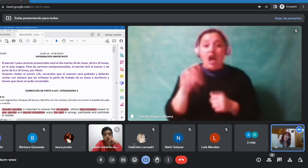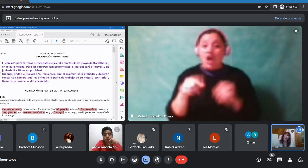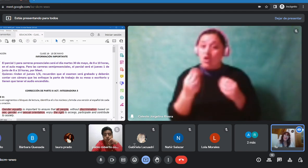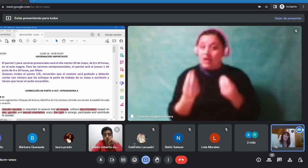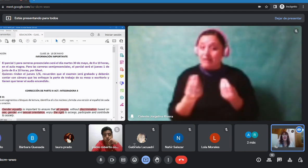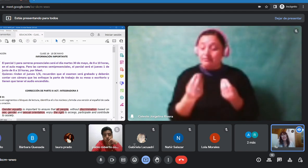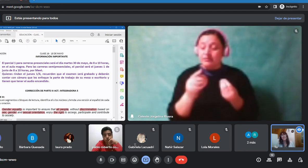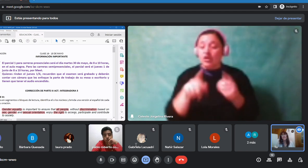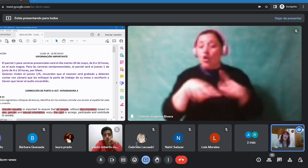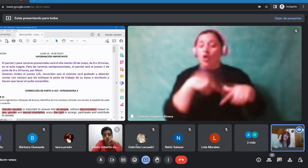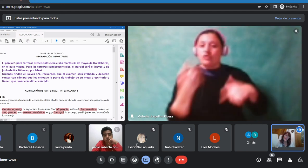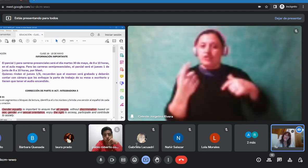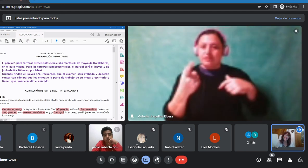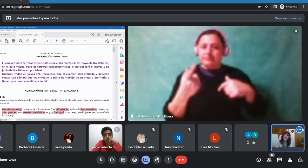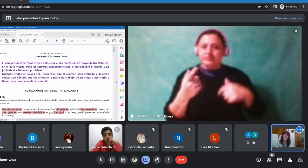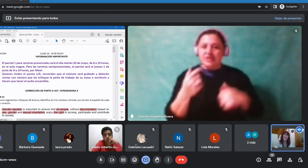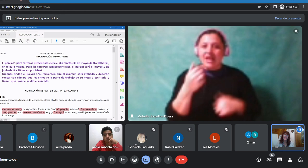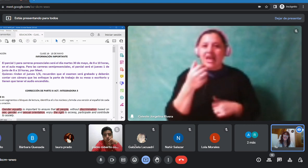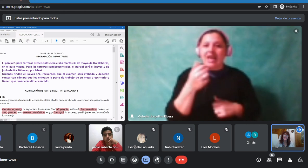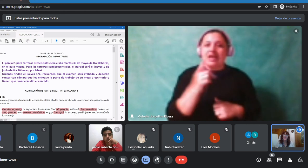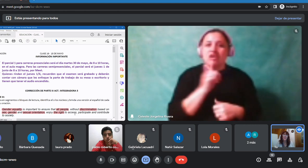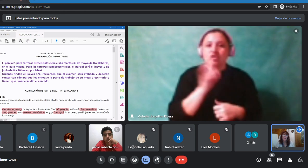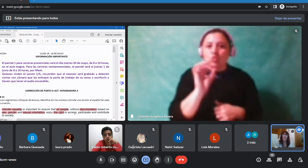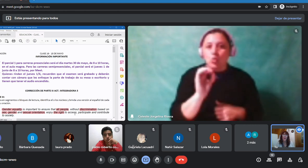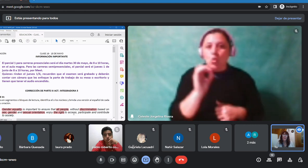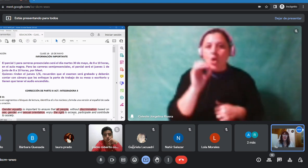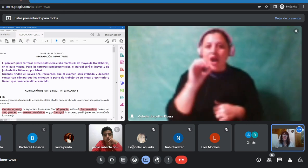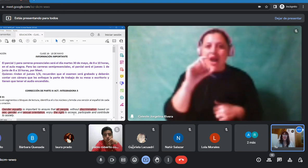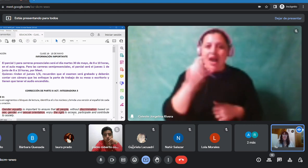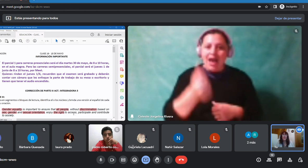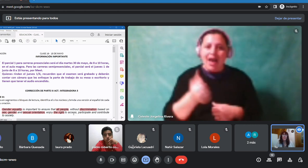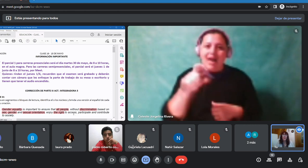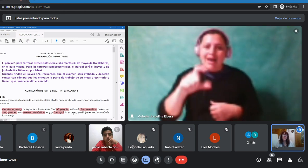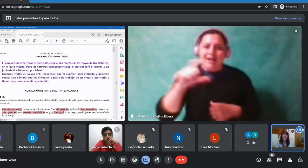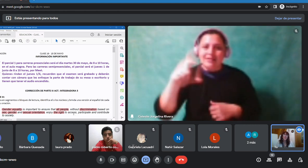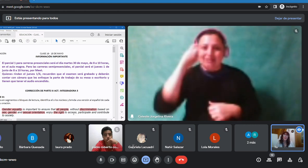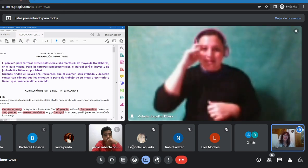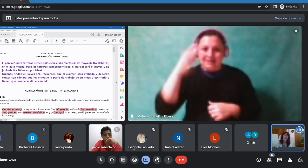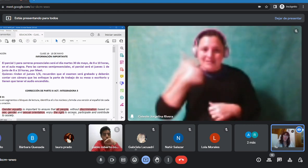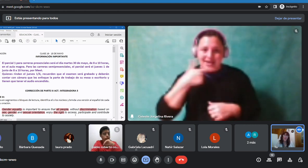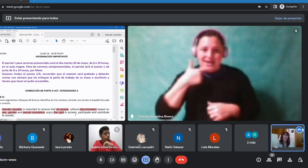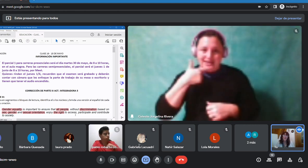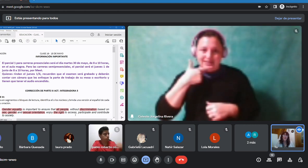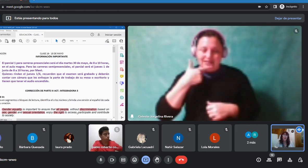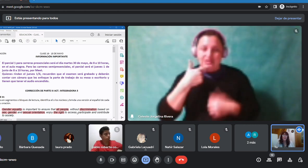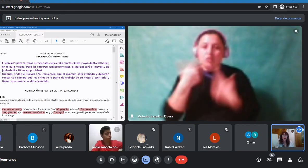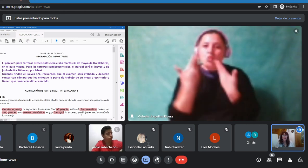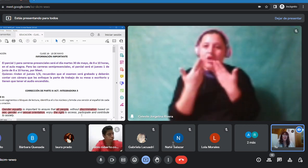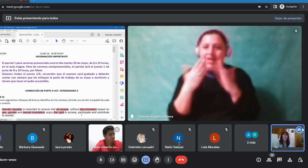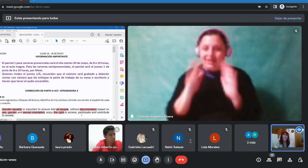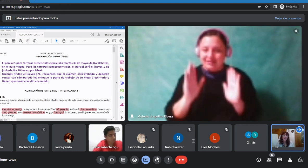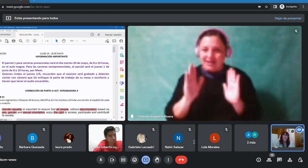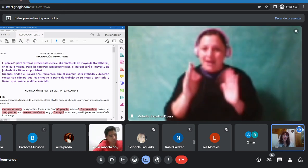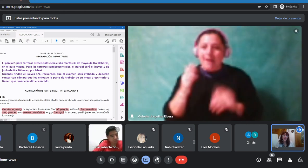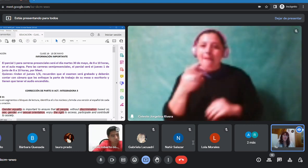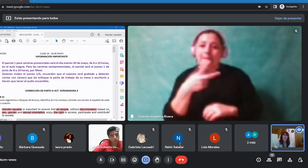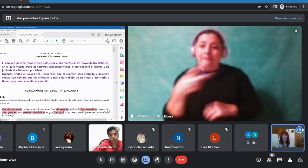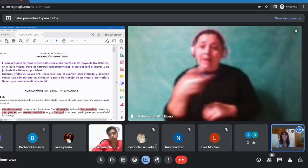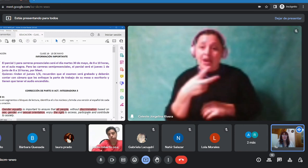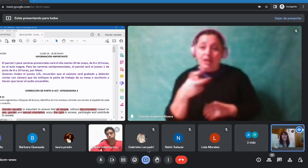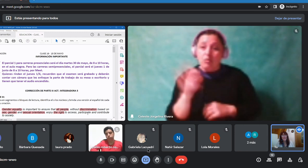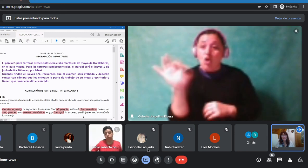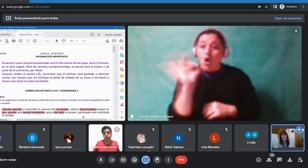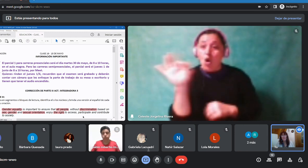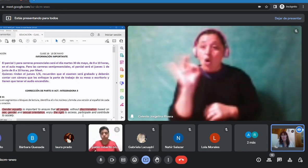sustantivo, es access o access, ¿sí? Access sería un verbo. ¿Es verbo o sustantivo? Entonces, como es una enumeración, son